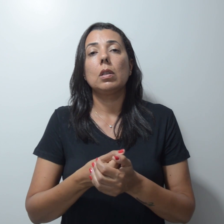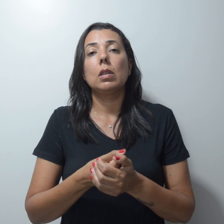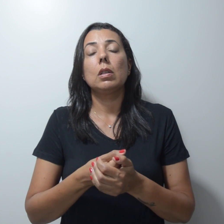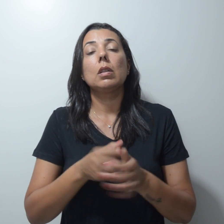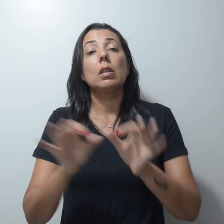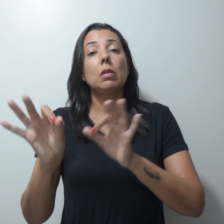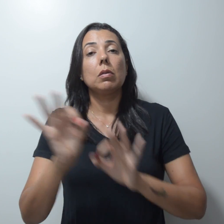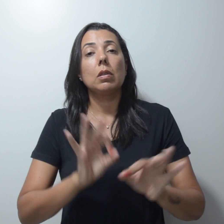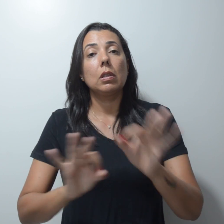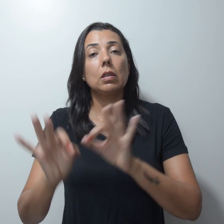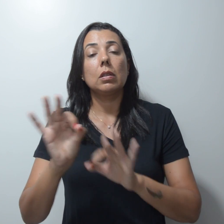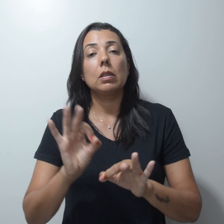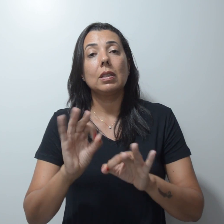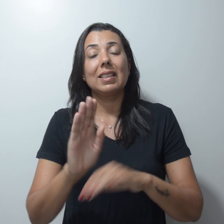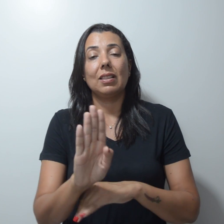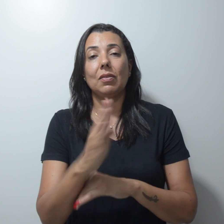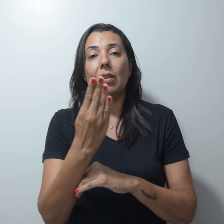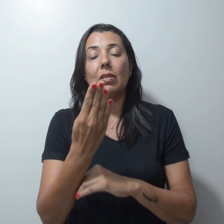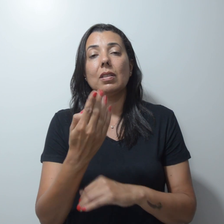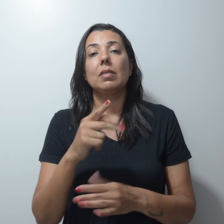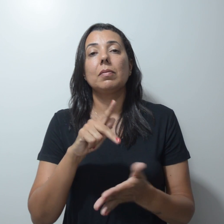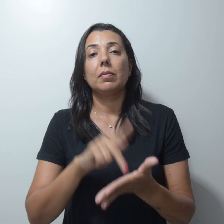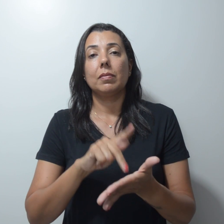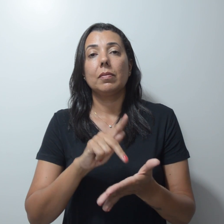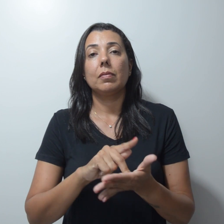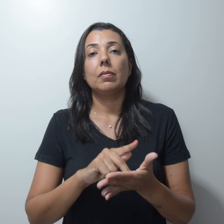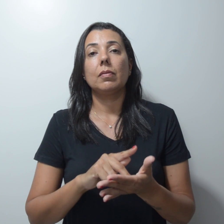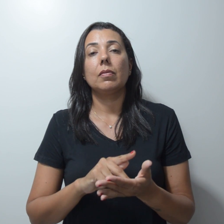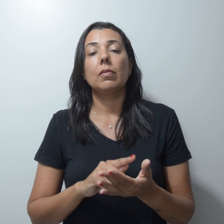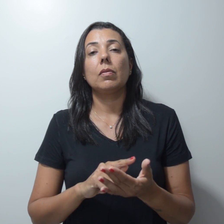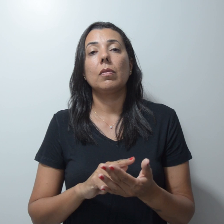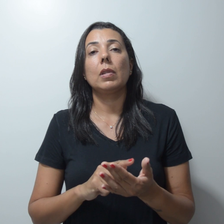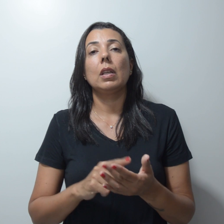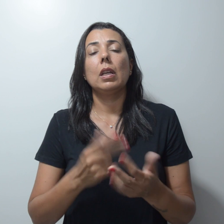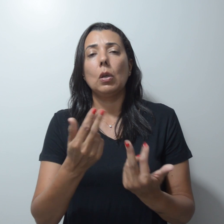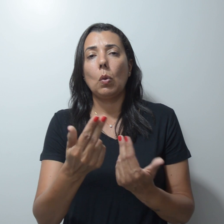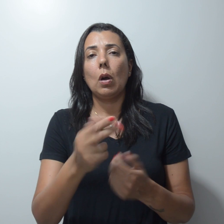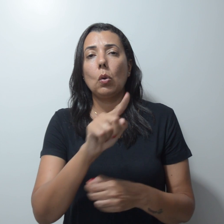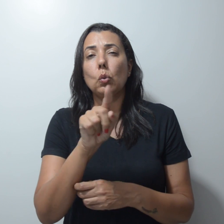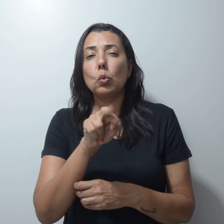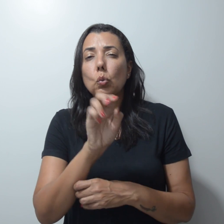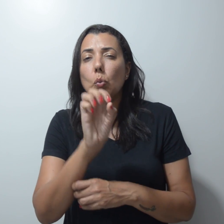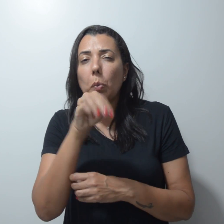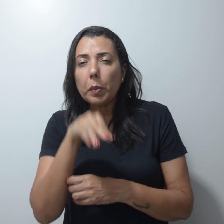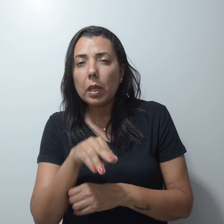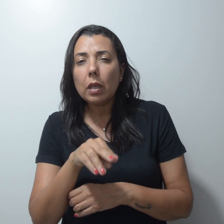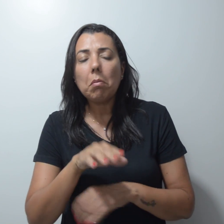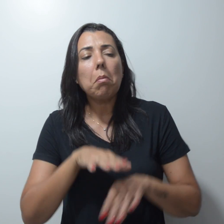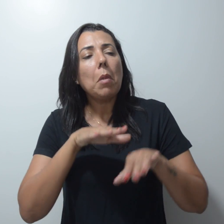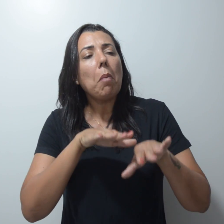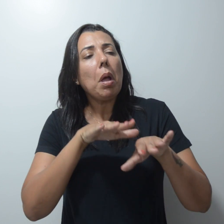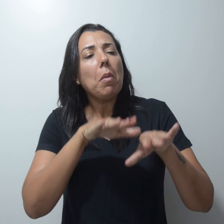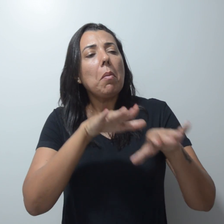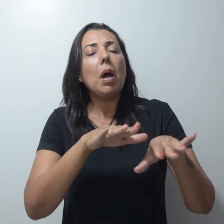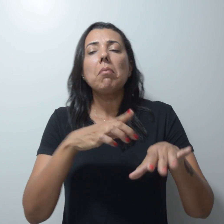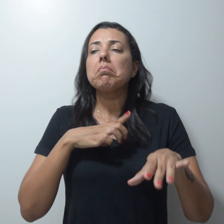construtores das falsas verdades. Como zumbis, caminham movidos pelos instintos